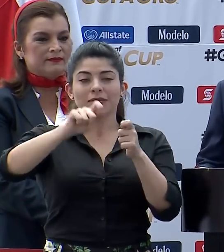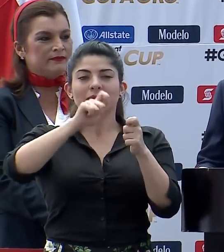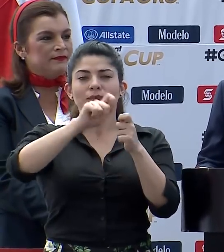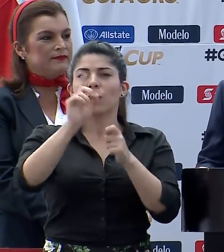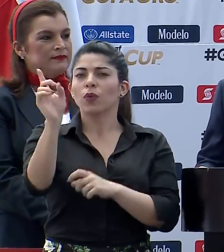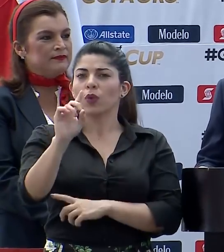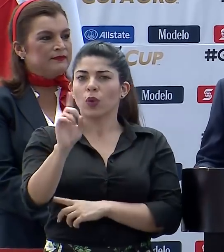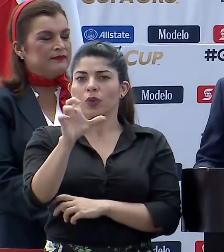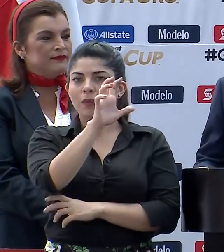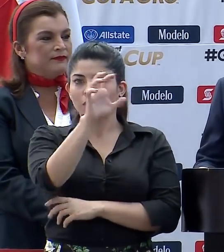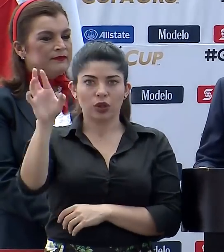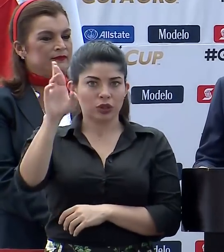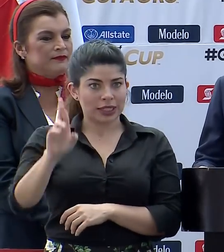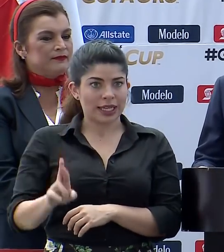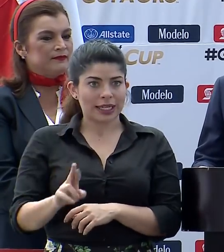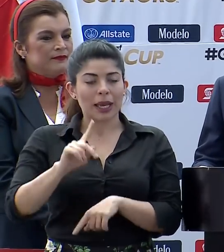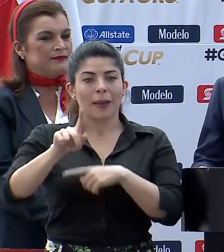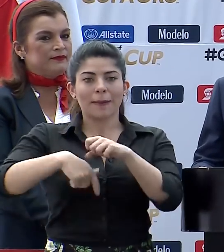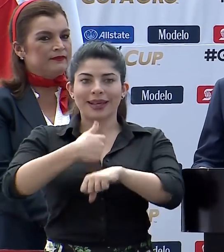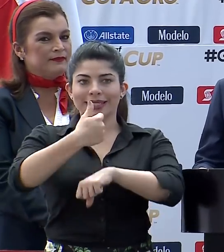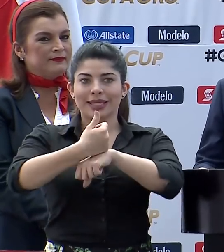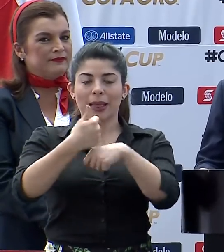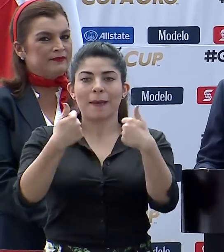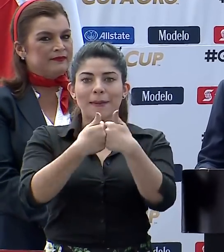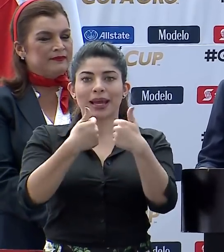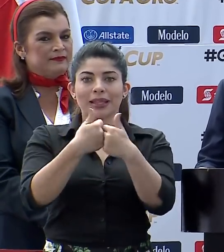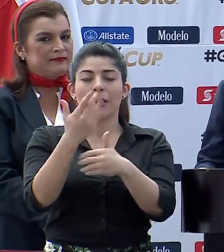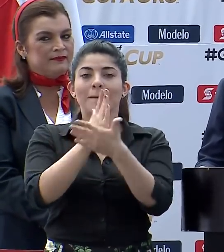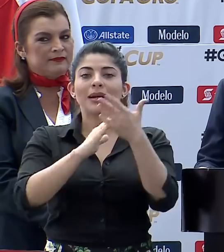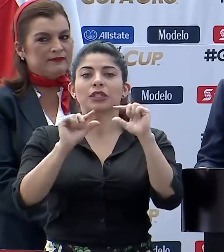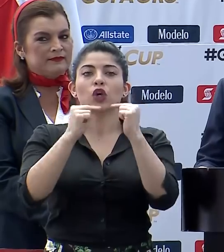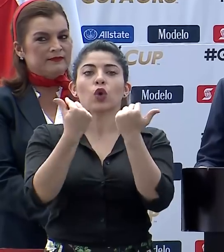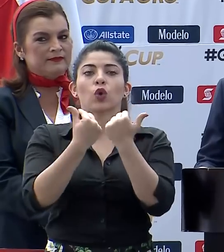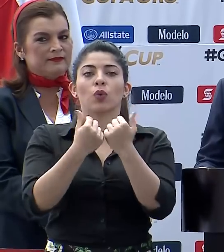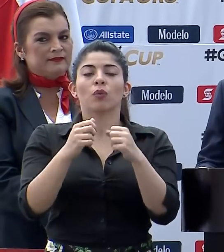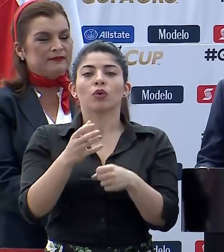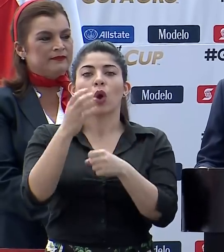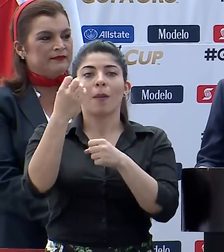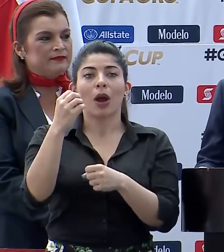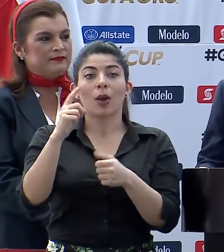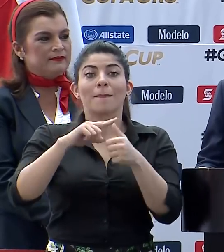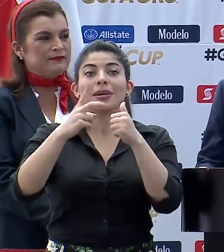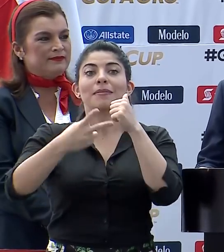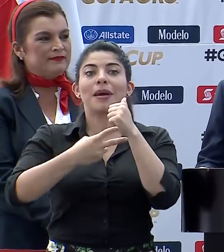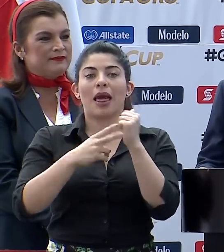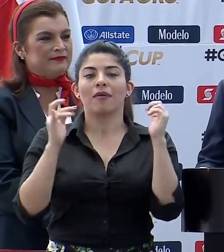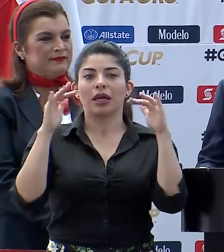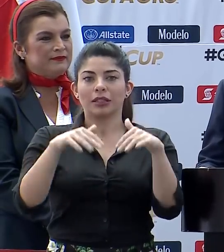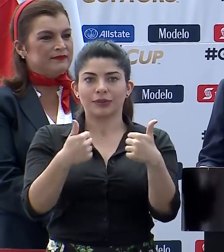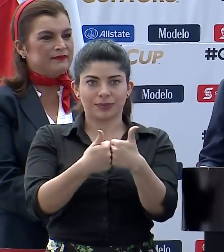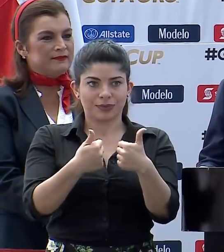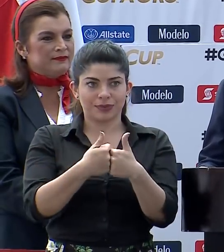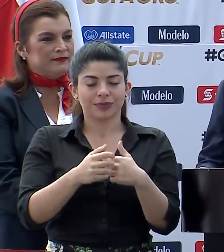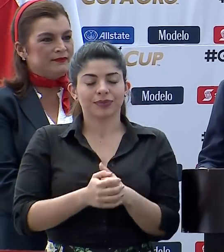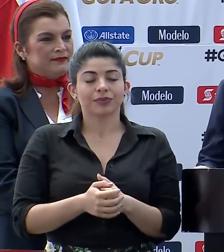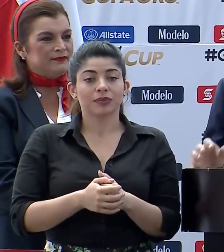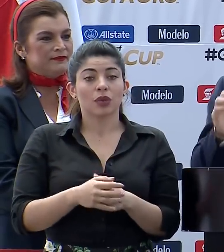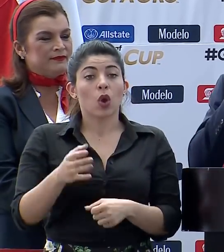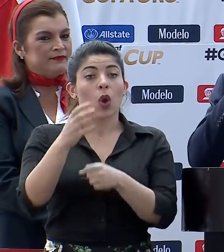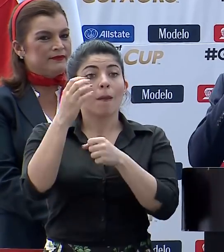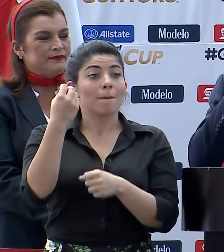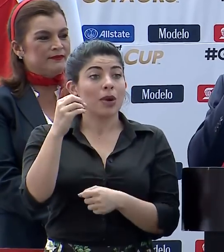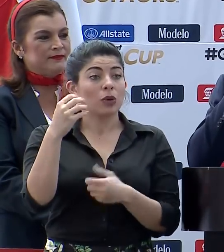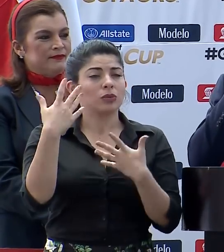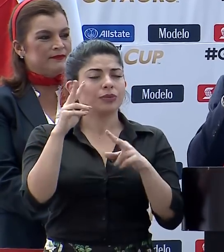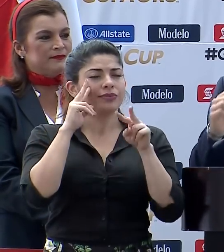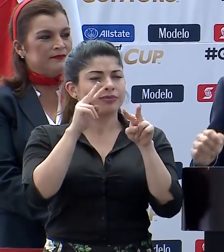específicamente Costa Rica, será sede de partidos de la fase de grupos de Copa Oro por primera vez. En Copa Oro